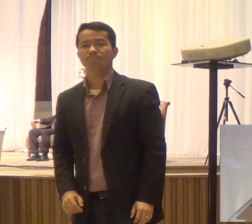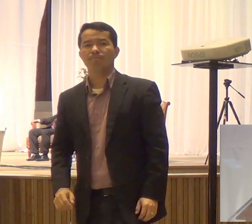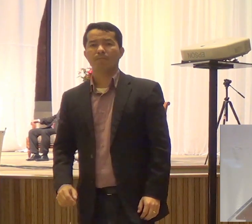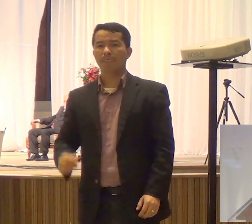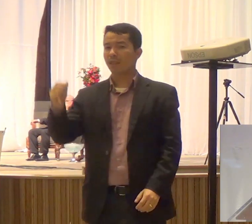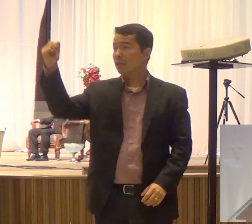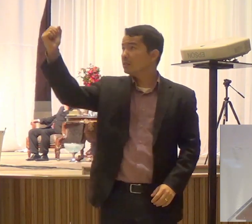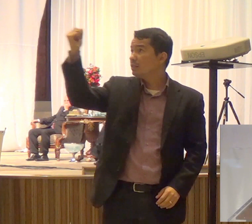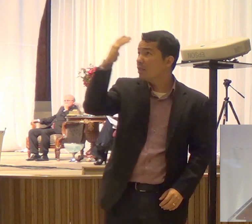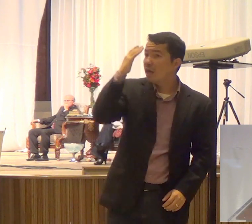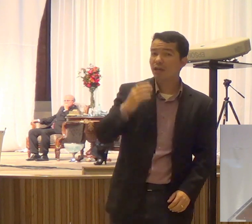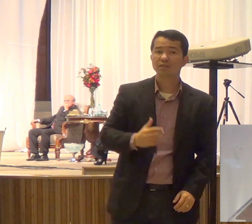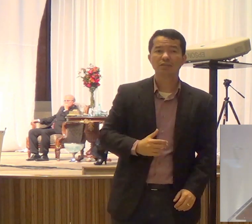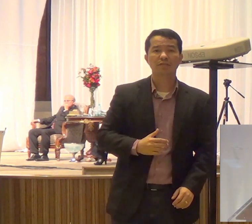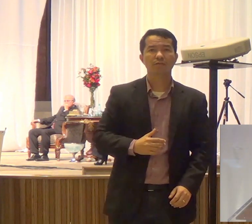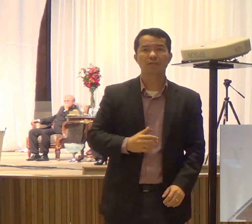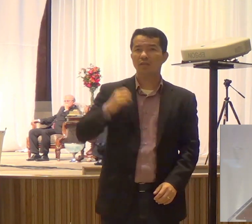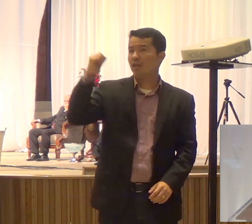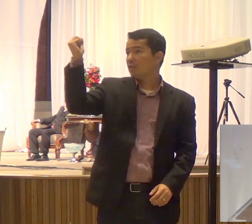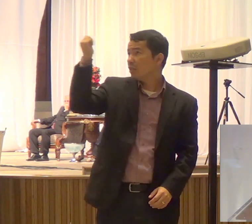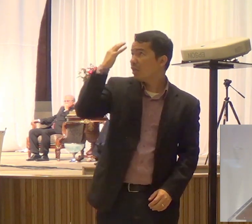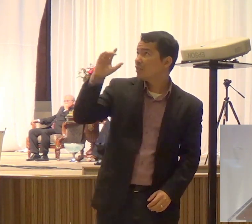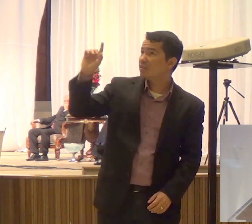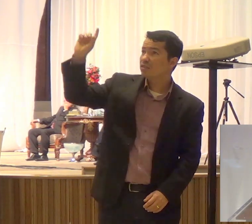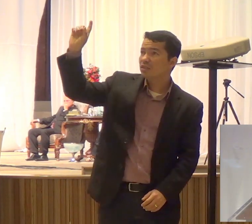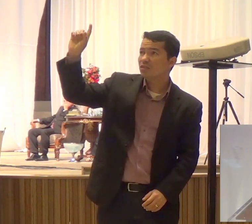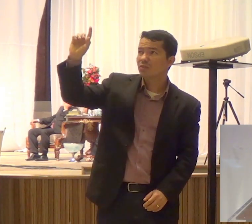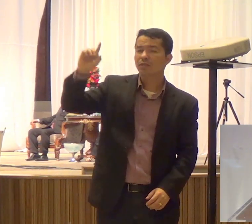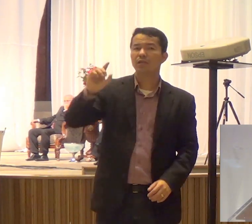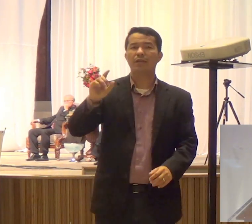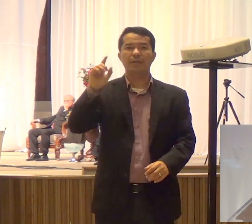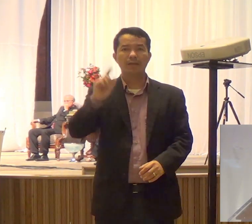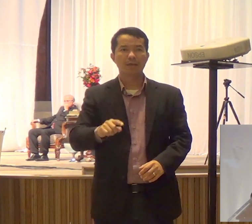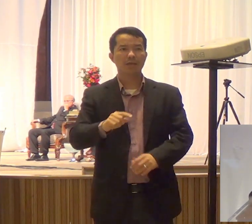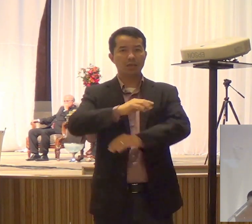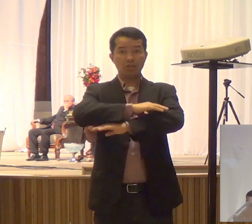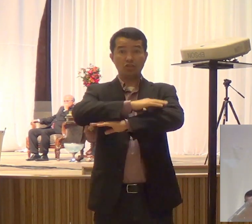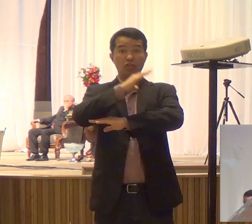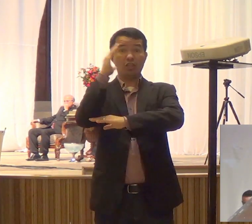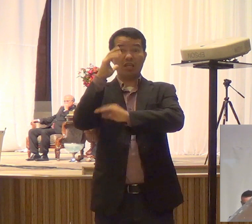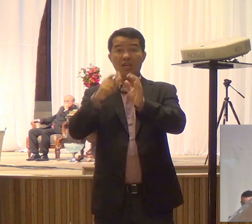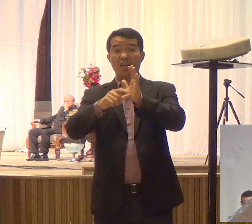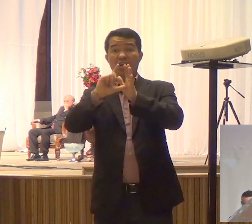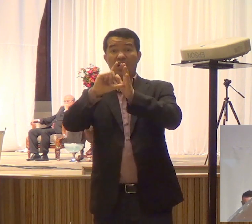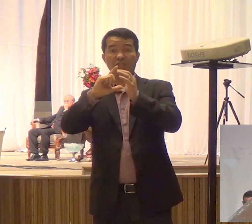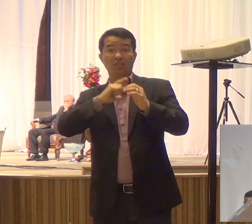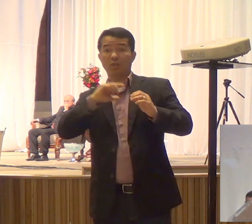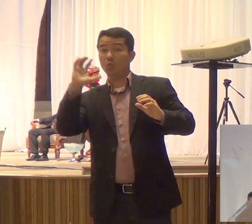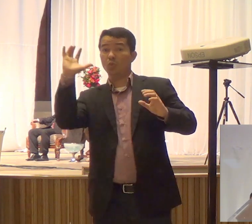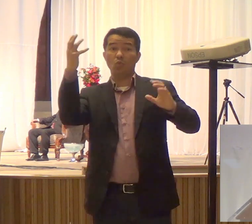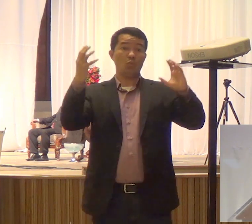A graça é uma janela que se abre logo antes da condenação, logo antes do